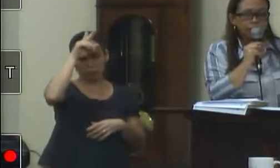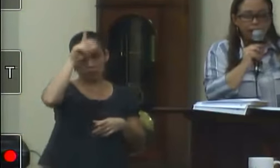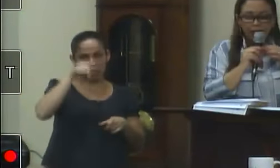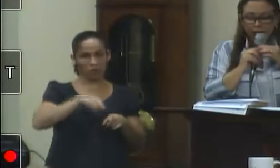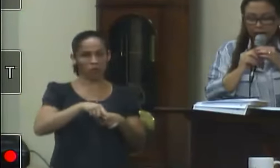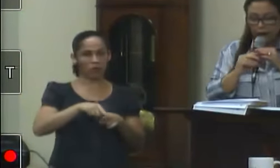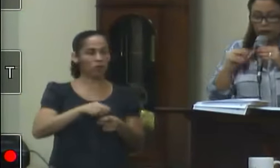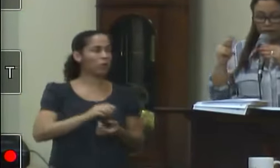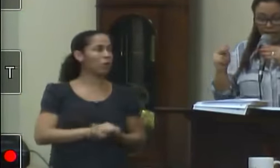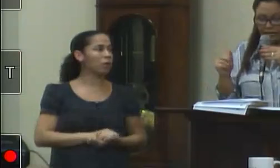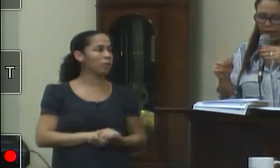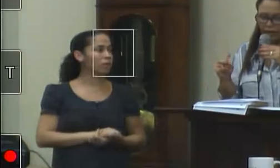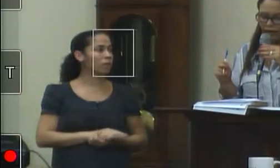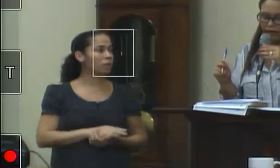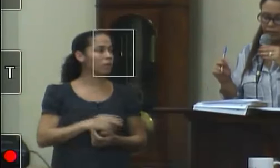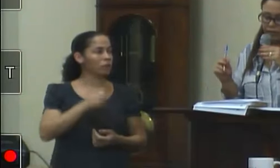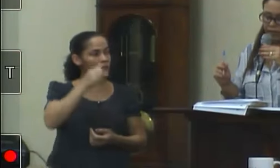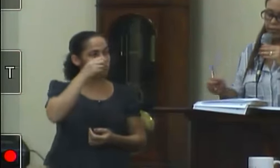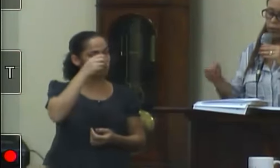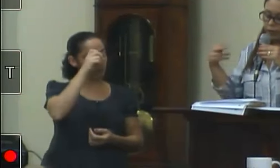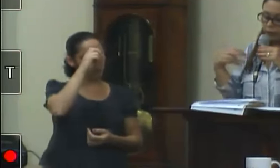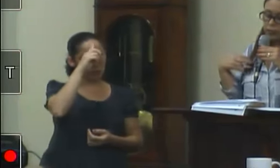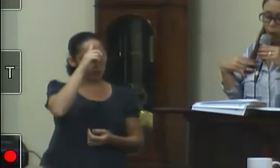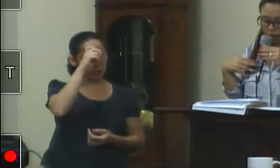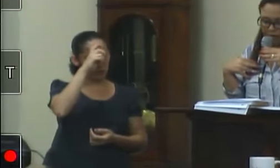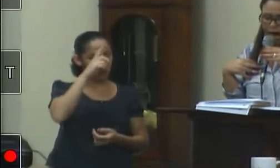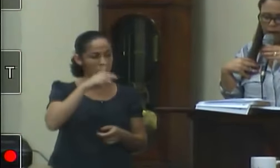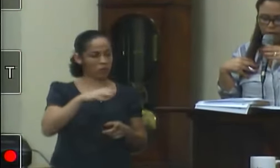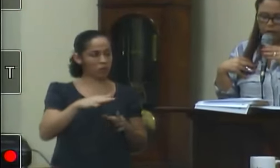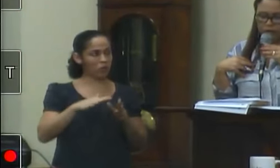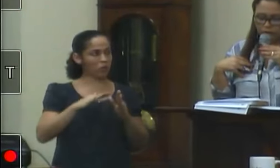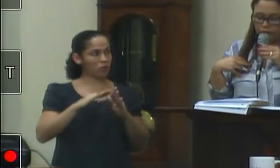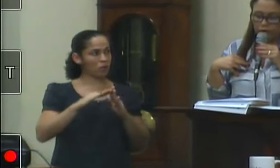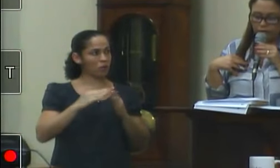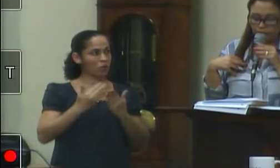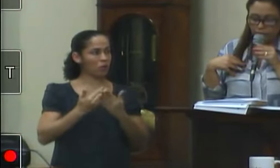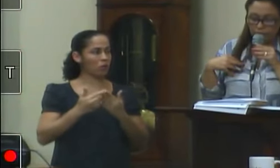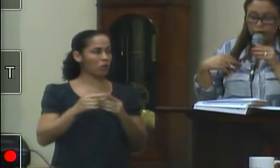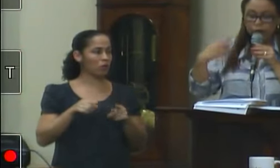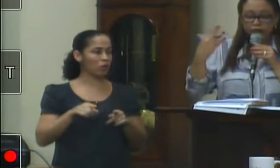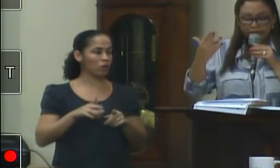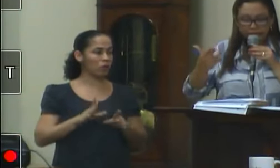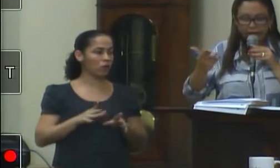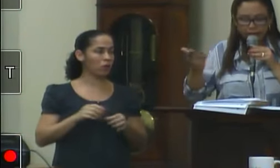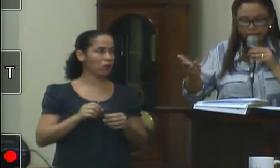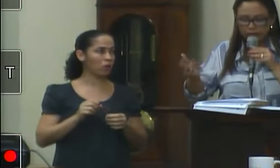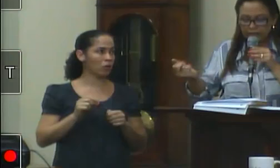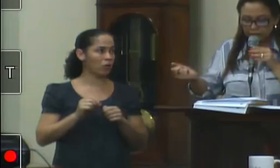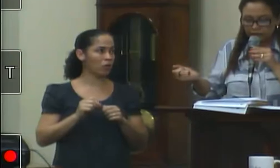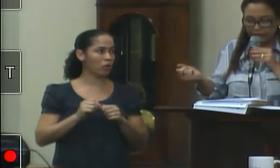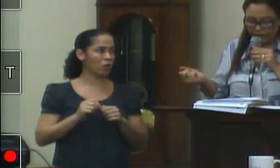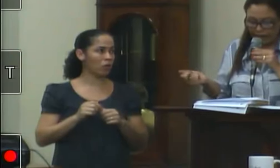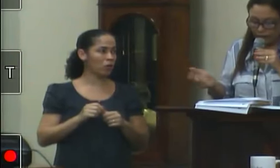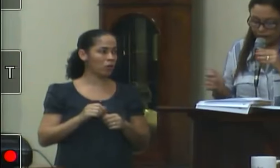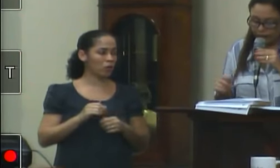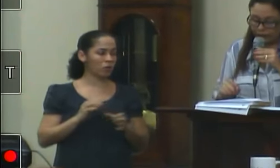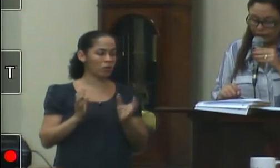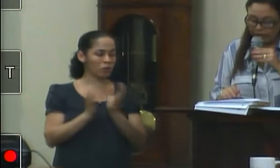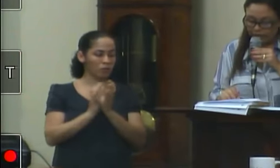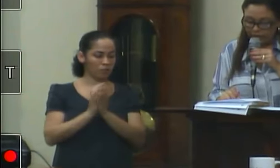escola. Então, já está em fase de licitação para nós montarmos nosso consultório oftalmológico dentro do centro